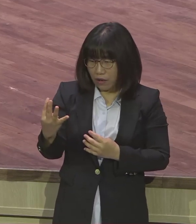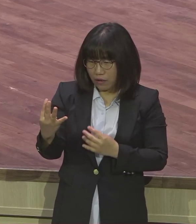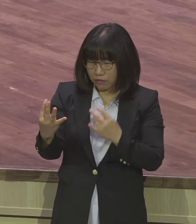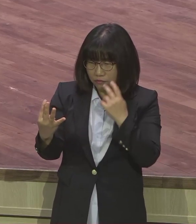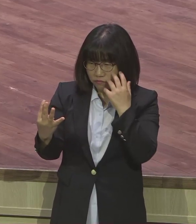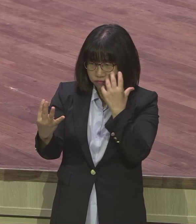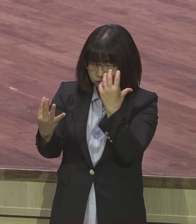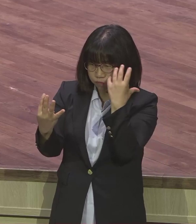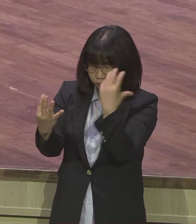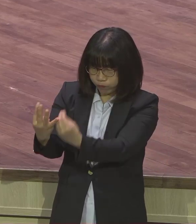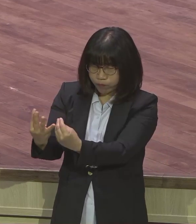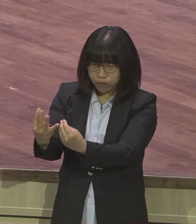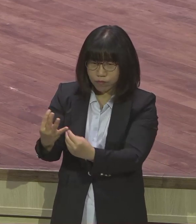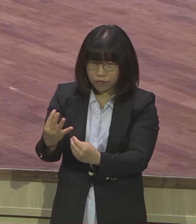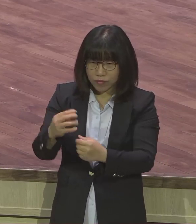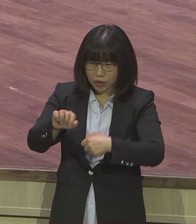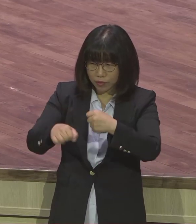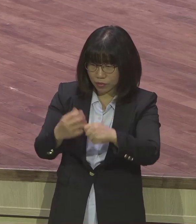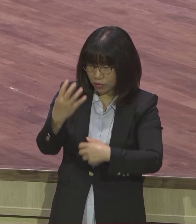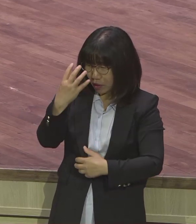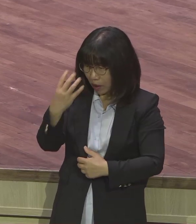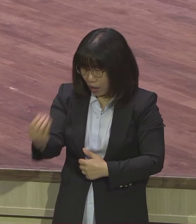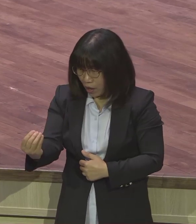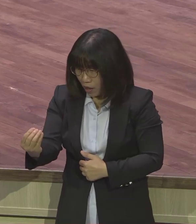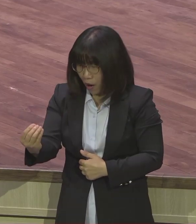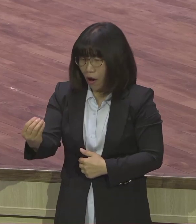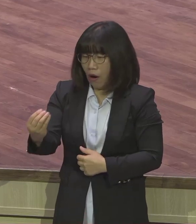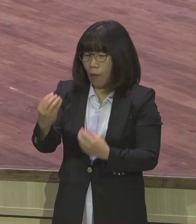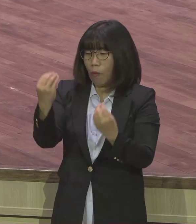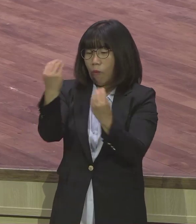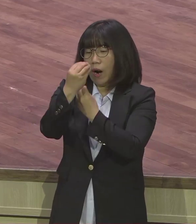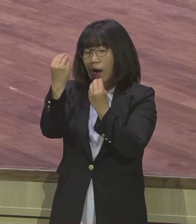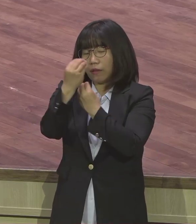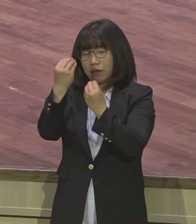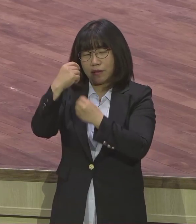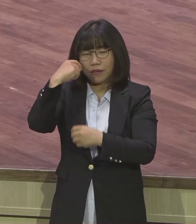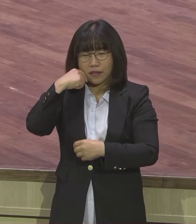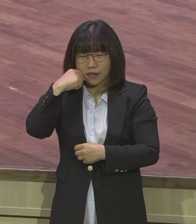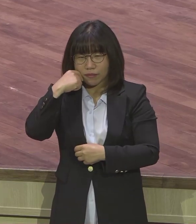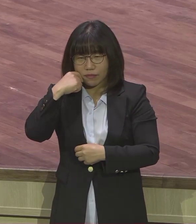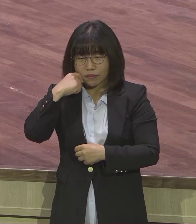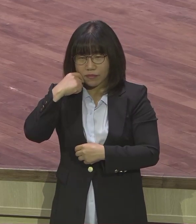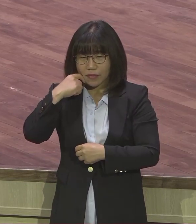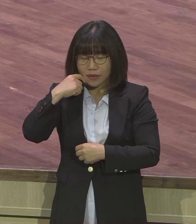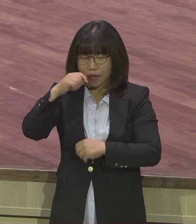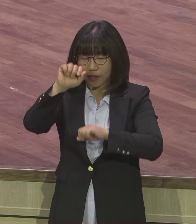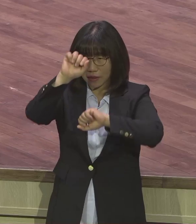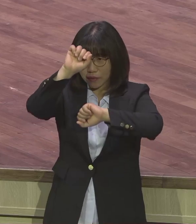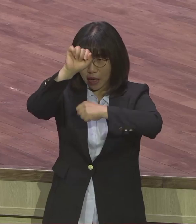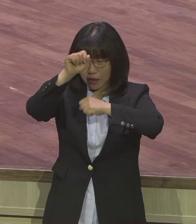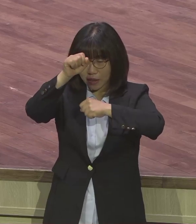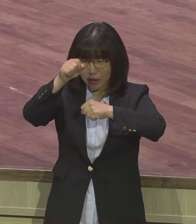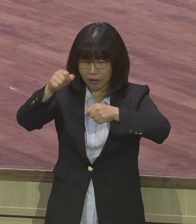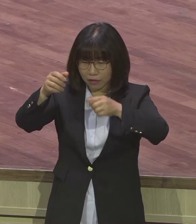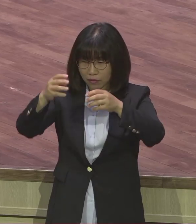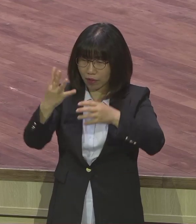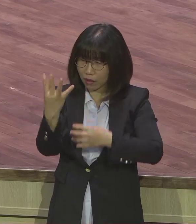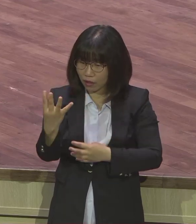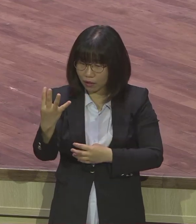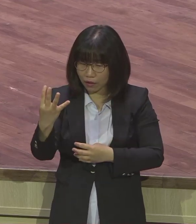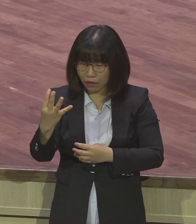들어오니까 그게 초점을 맞추다 보면 일종의 마취 현상이 일으킨대요. 그래가지고 무기력에